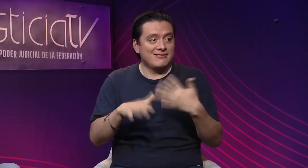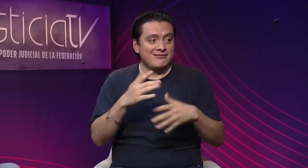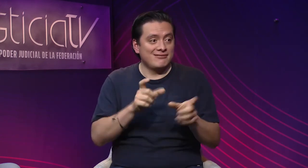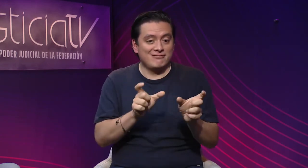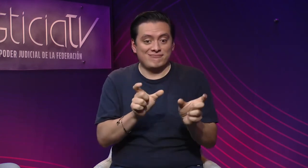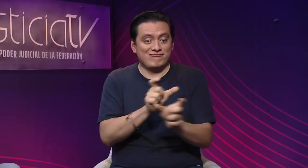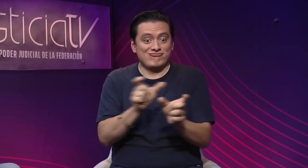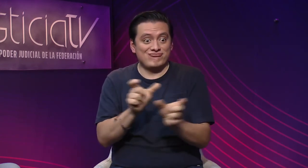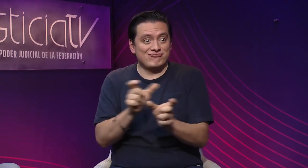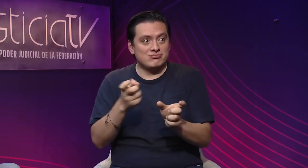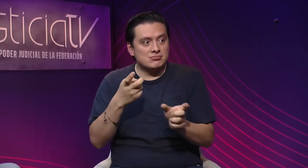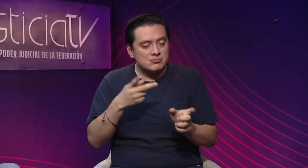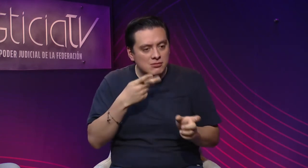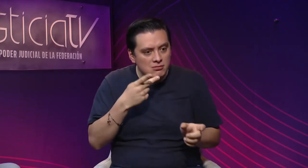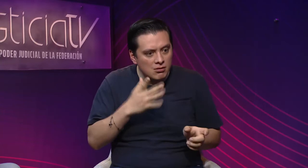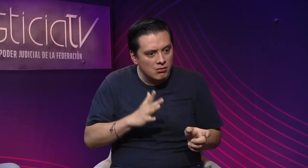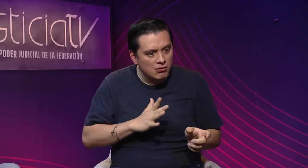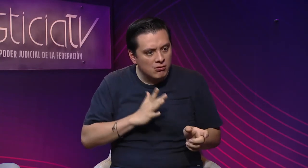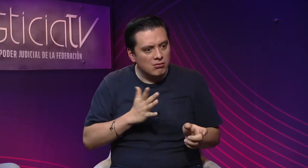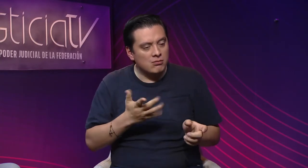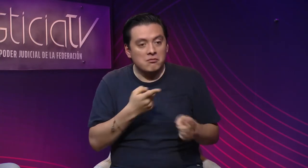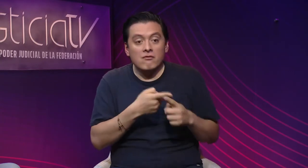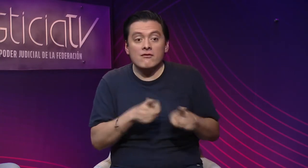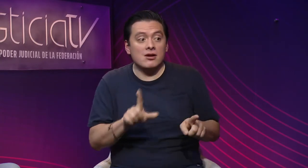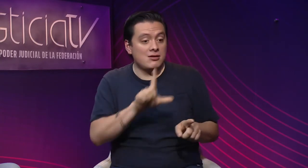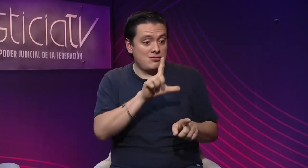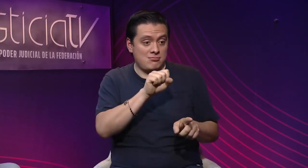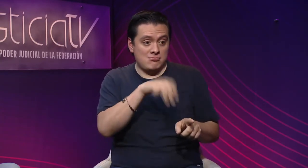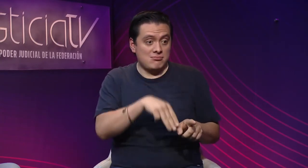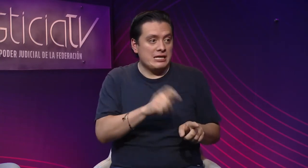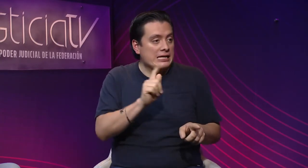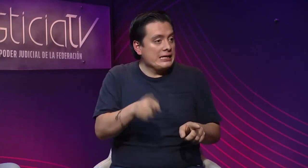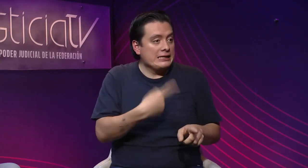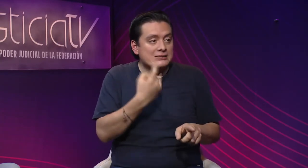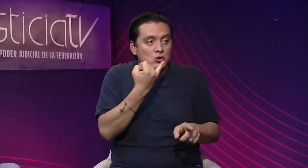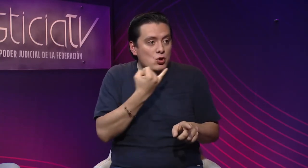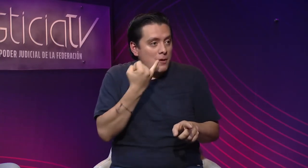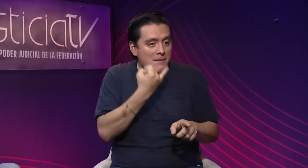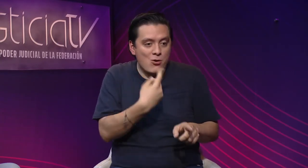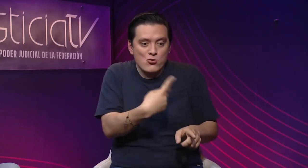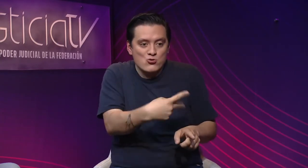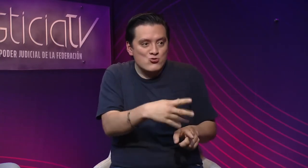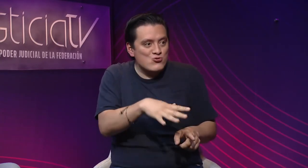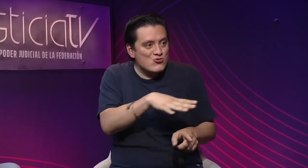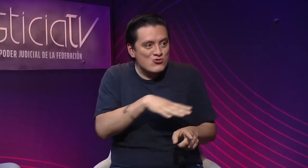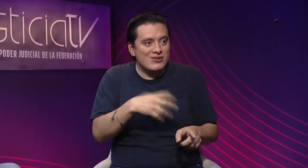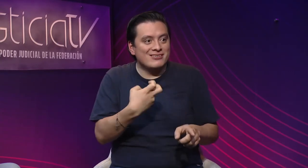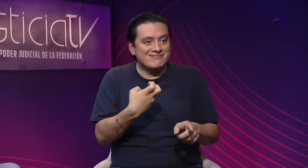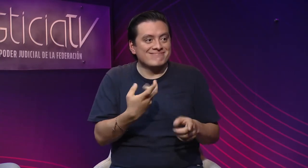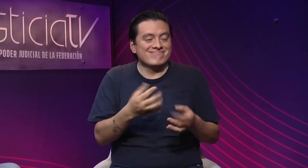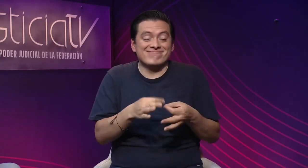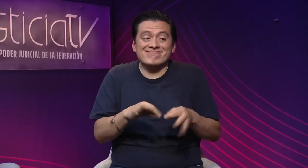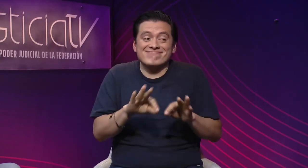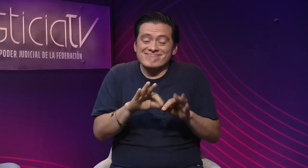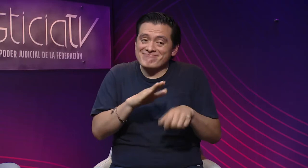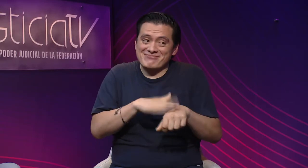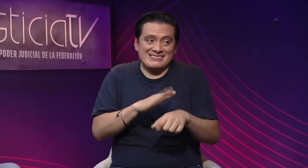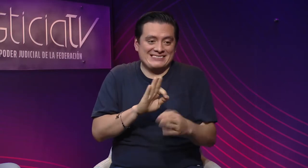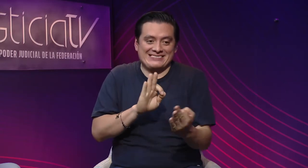pues que se consulte a las personas sordas. Pero nosotros sabemos de que, por ejemplo, la lengua de señas es un idioma, es nuestro idioma, y creo que desde